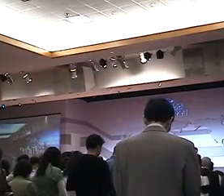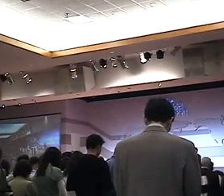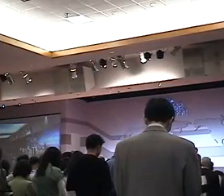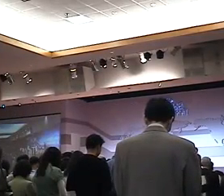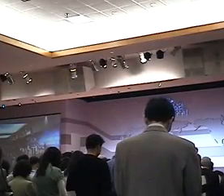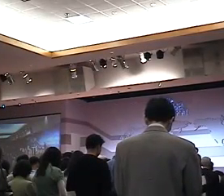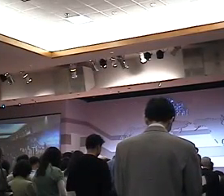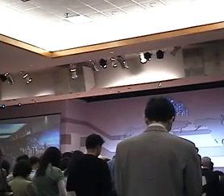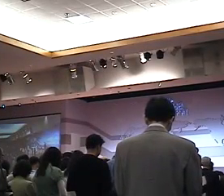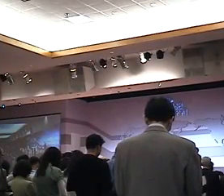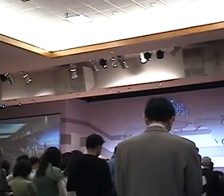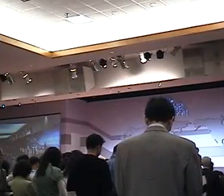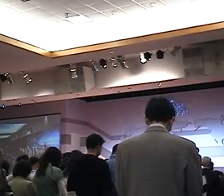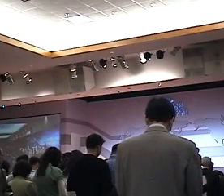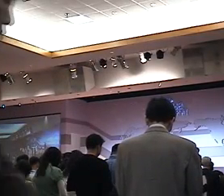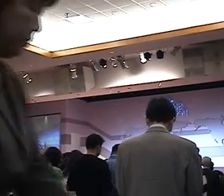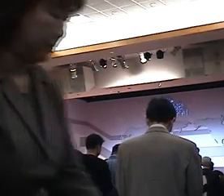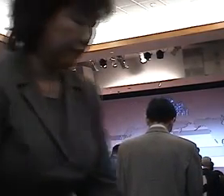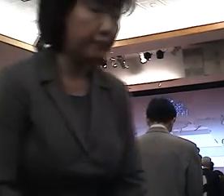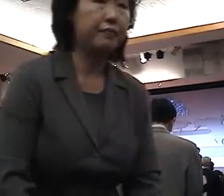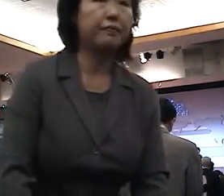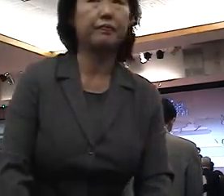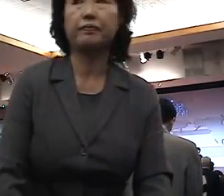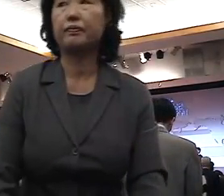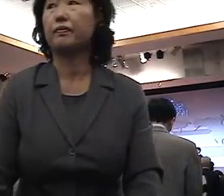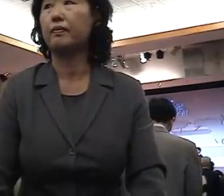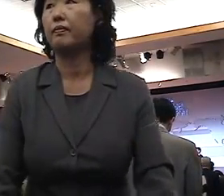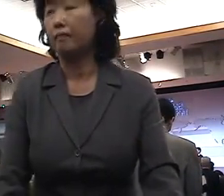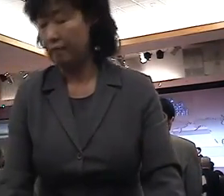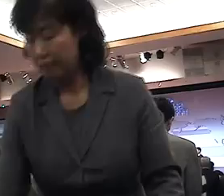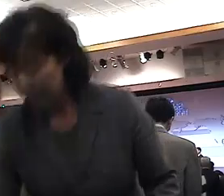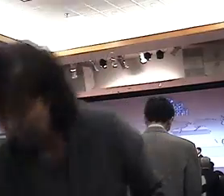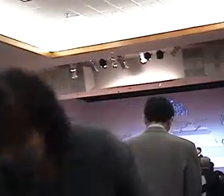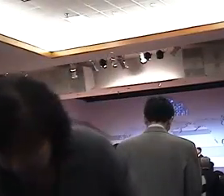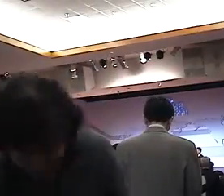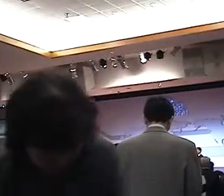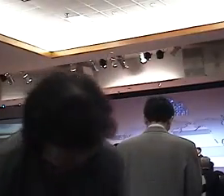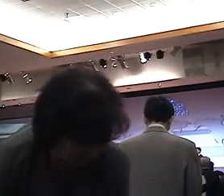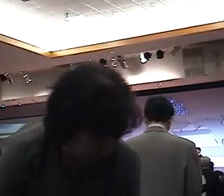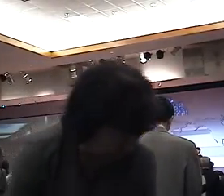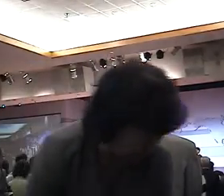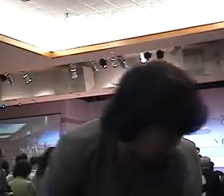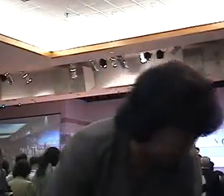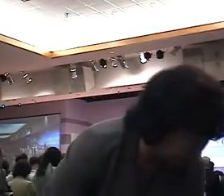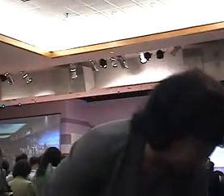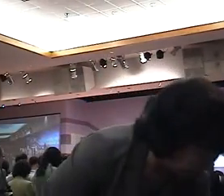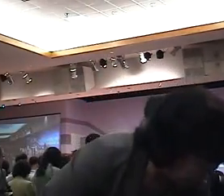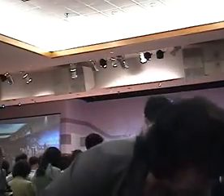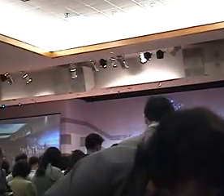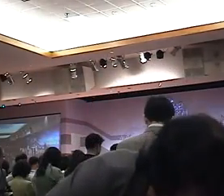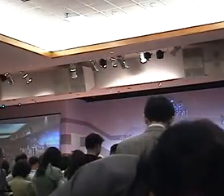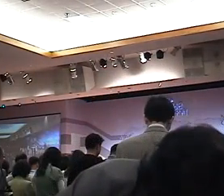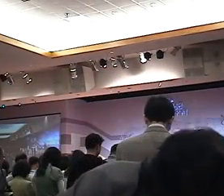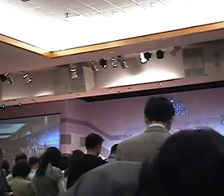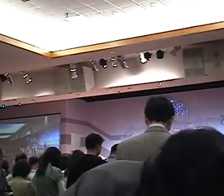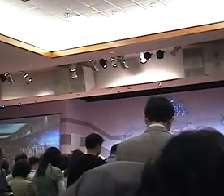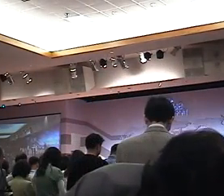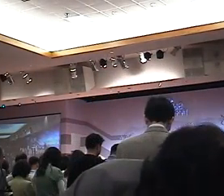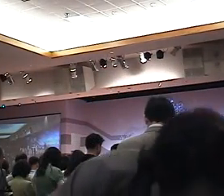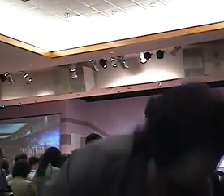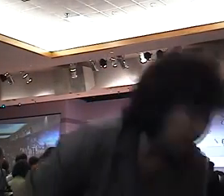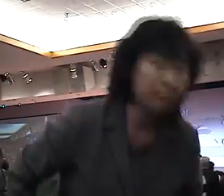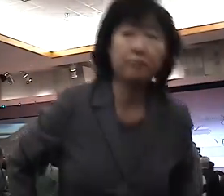주 여호와여 일어나시옵소서. 주의 백성들이 승리의 깃발을 흔들게 하여 주옵소서. 김수 목사님 말씀